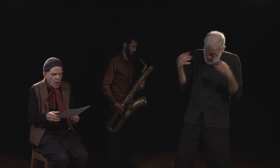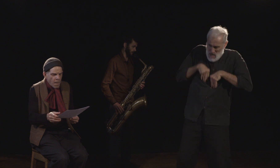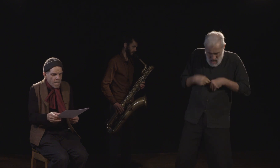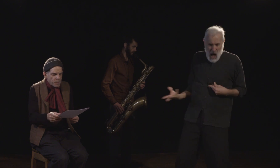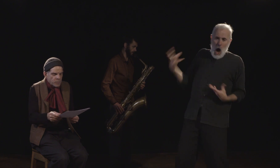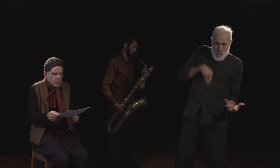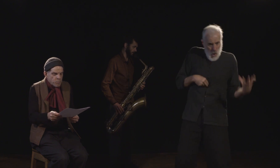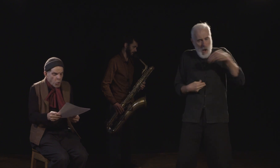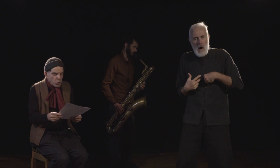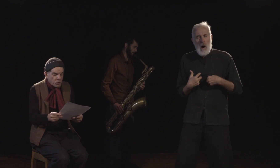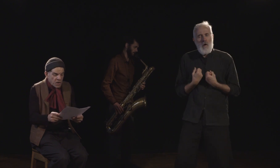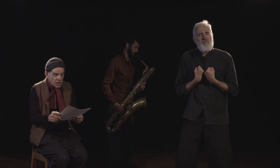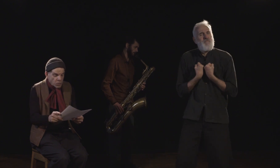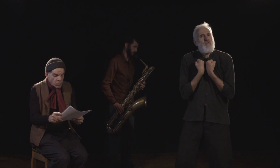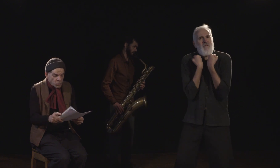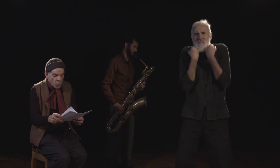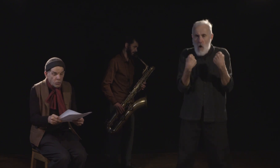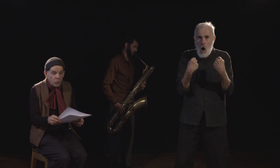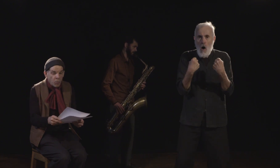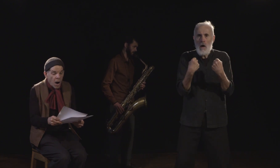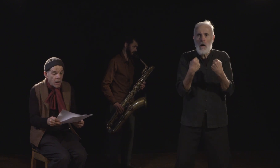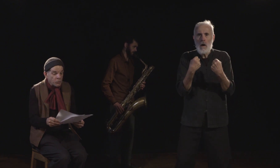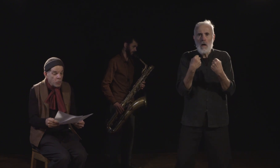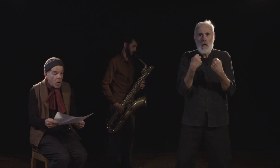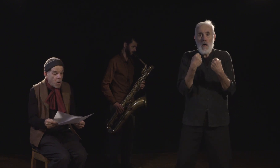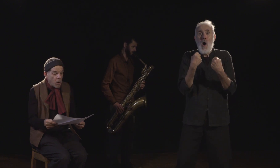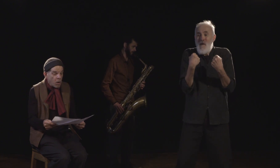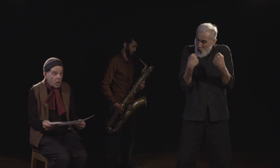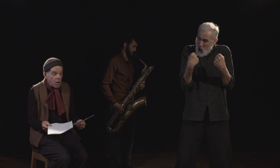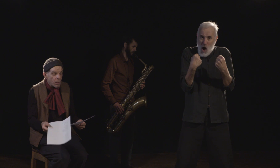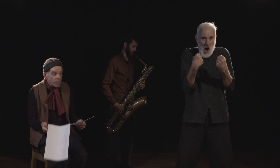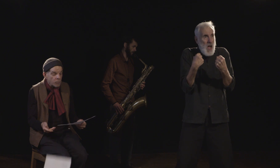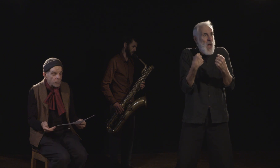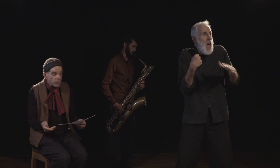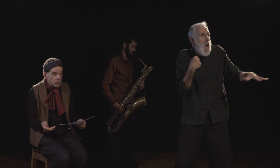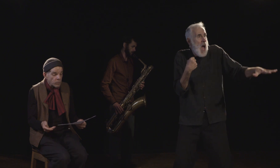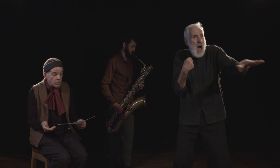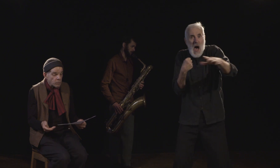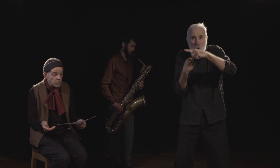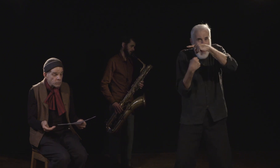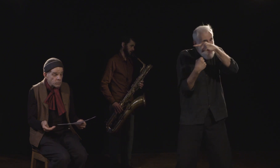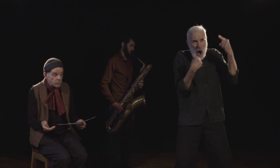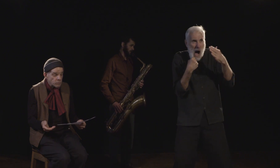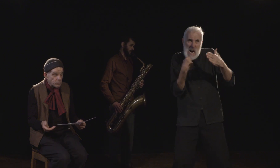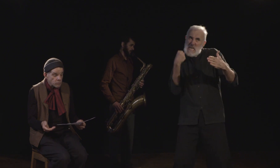fort, pour lutter contre le noir dehors.